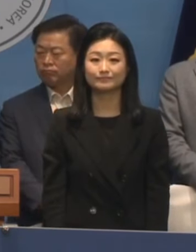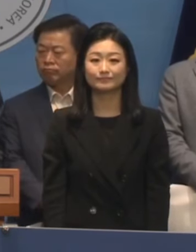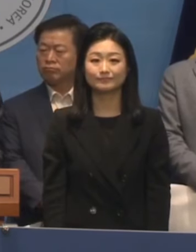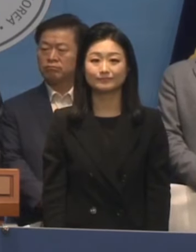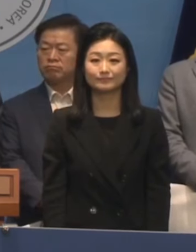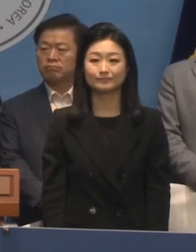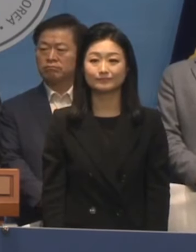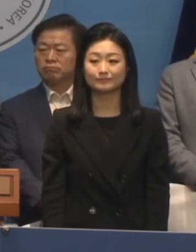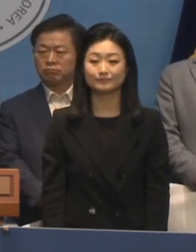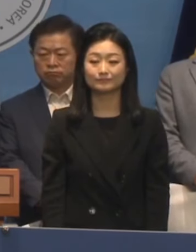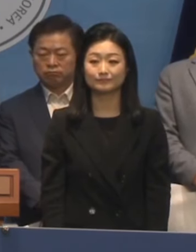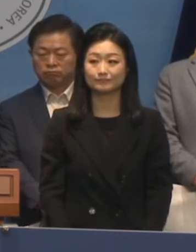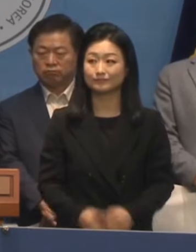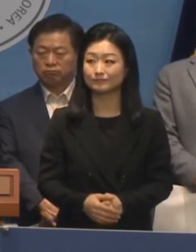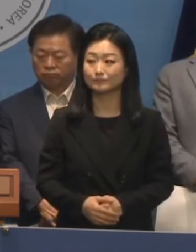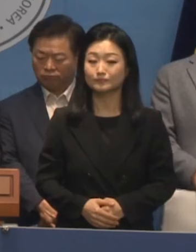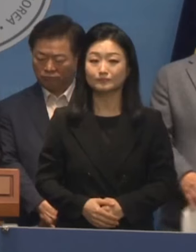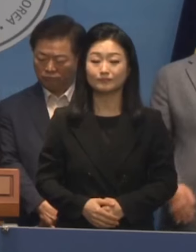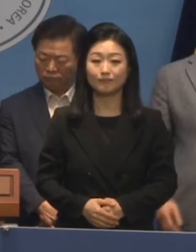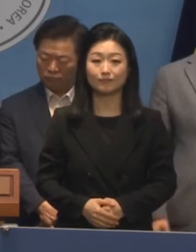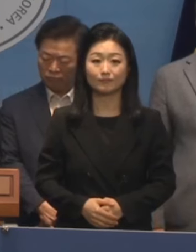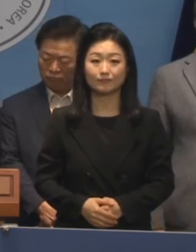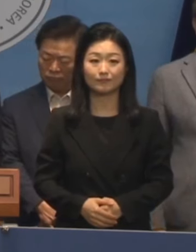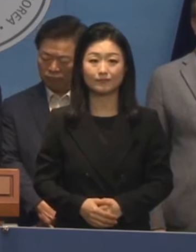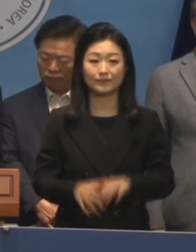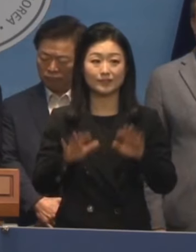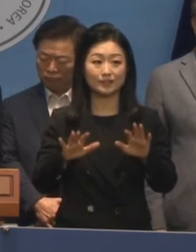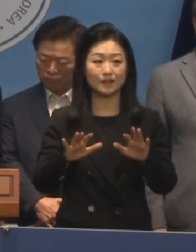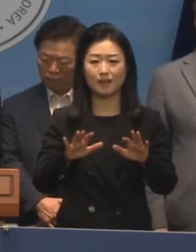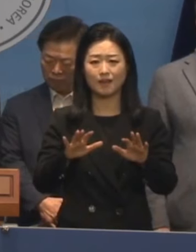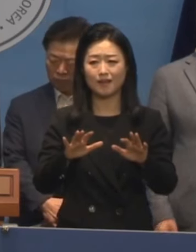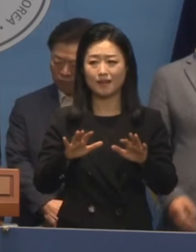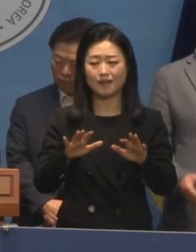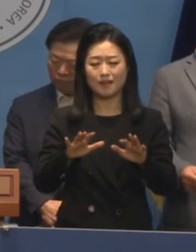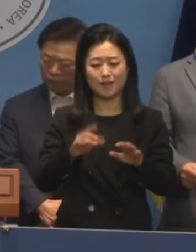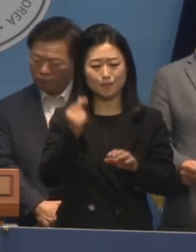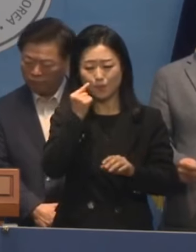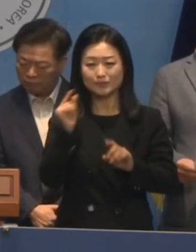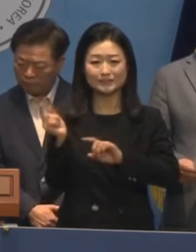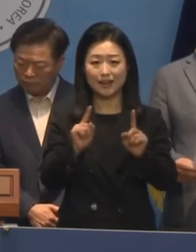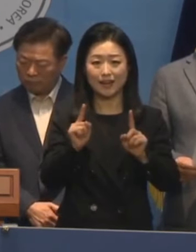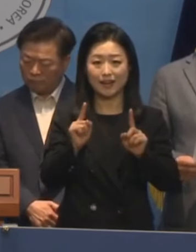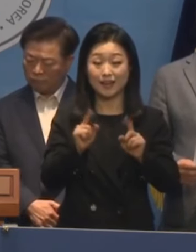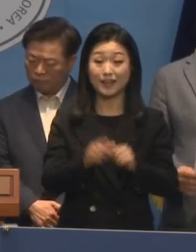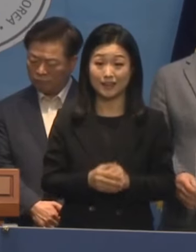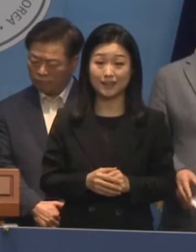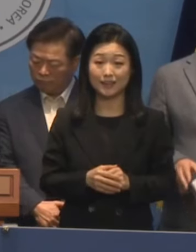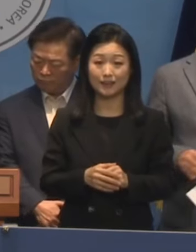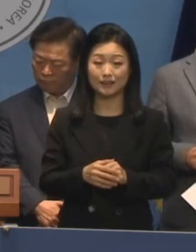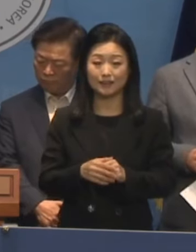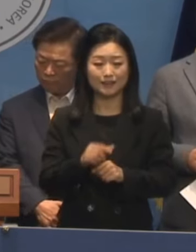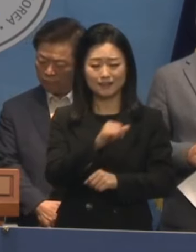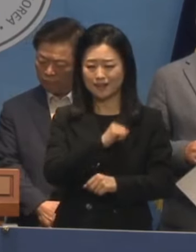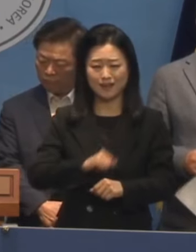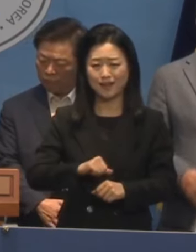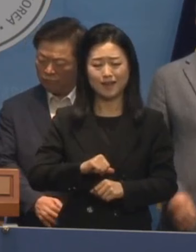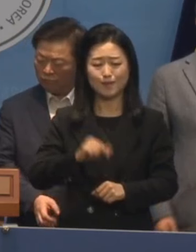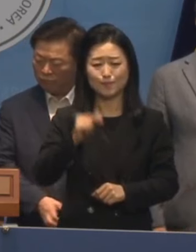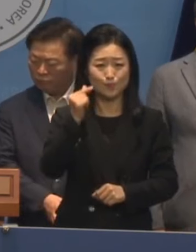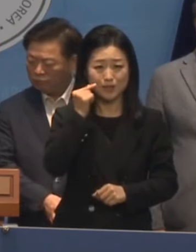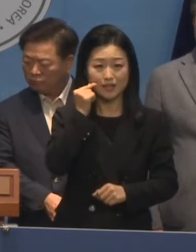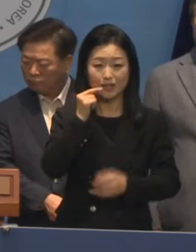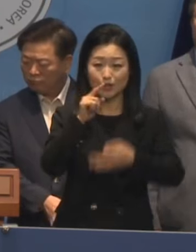일동고 한반에 치워 끝내겠습니다 이대로는 여러분께서 못 살겠다 더 이상은 못 참겠다